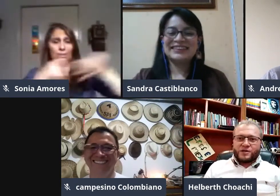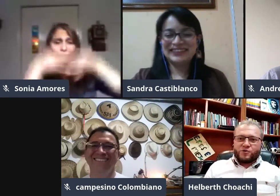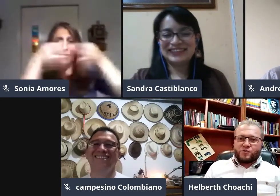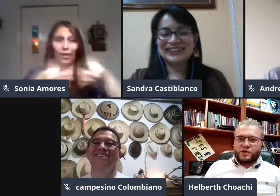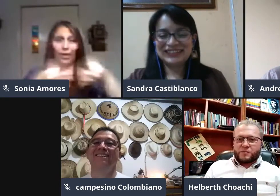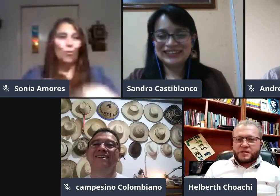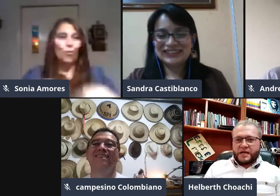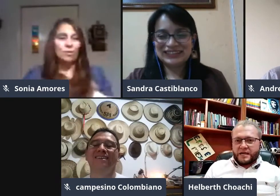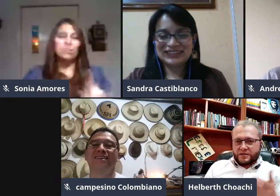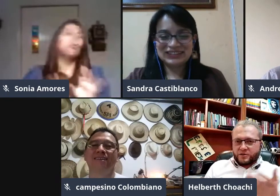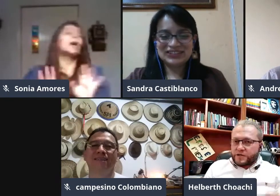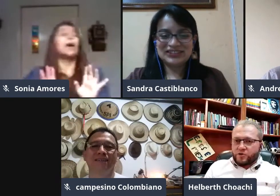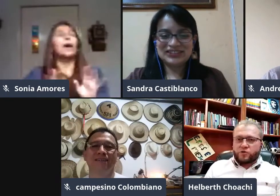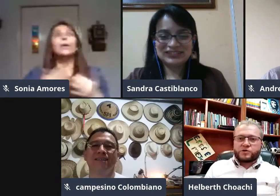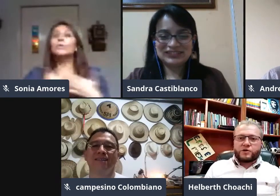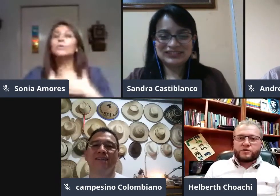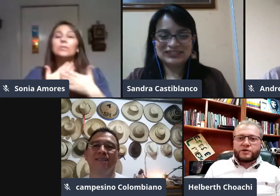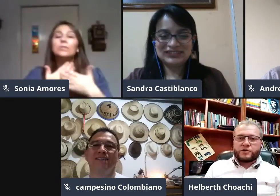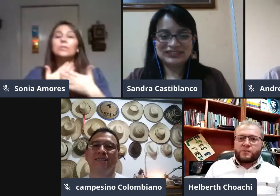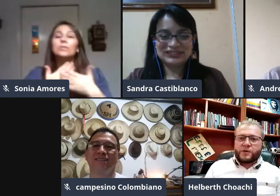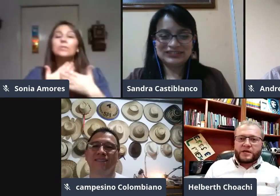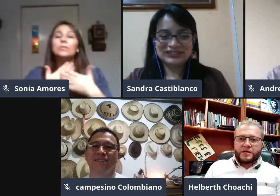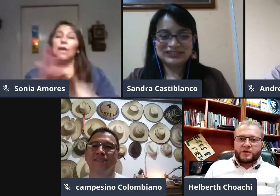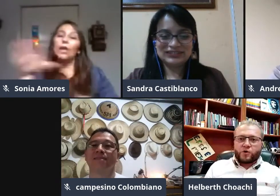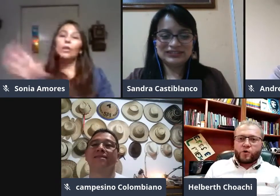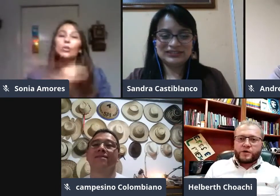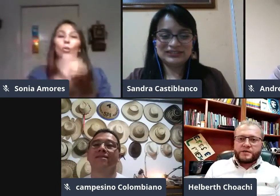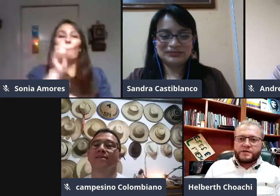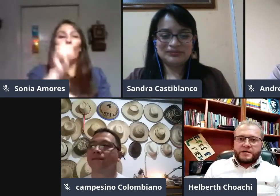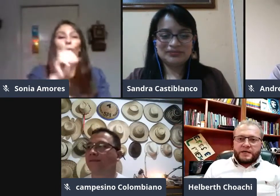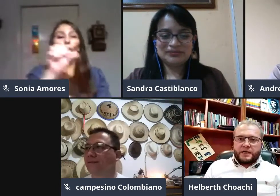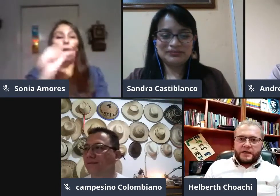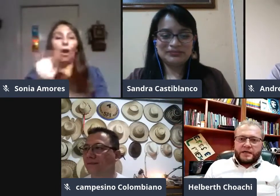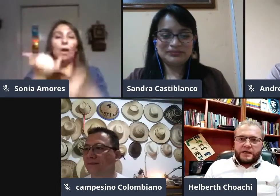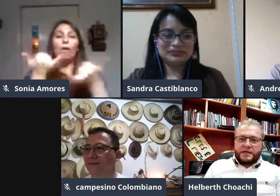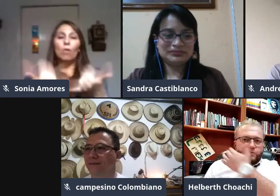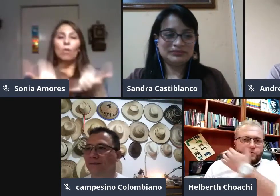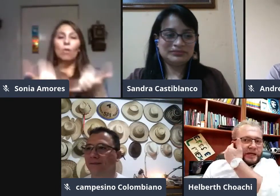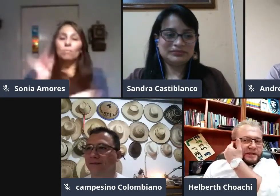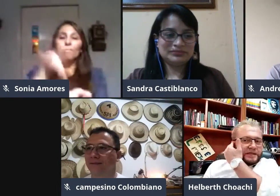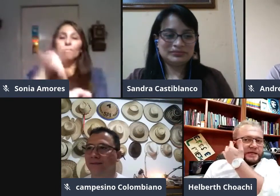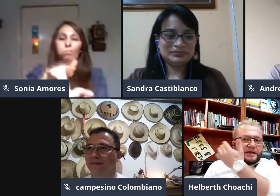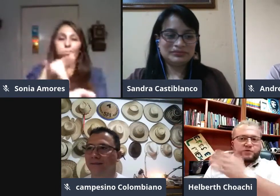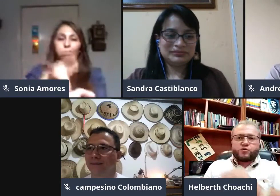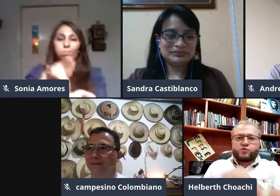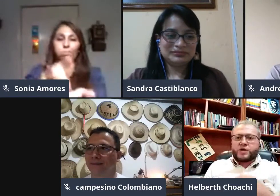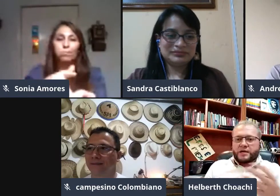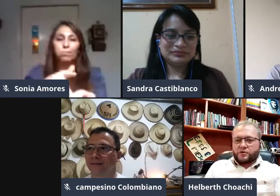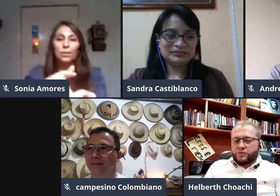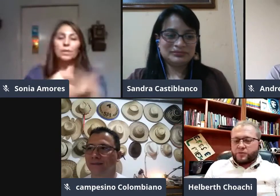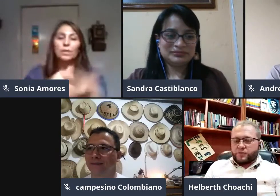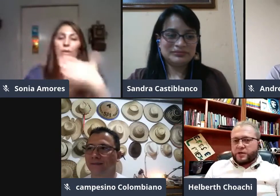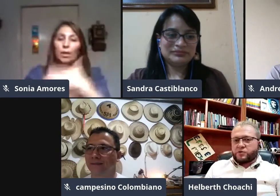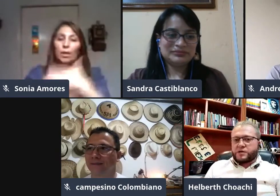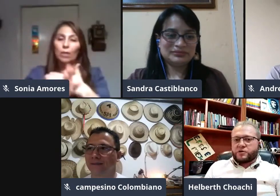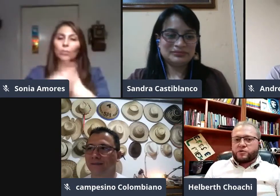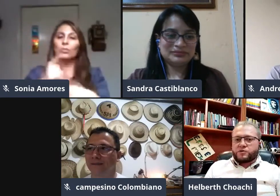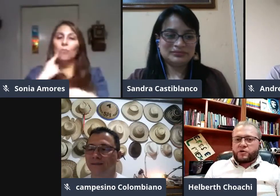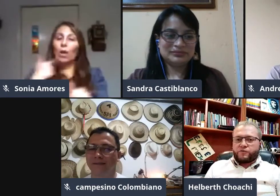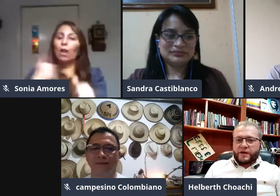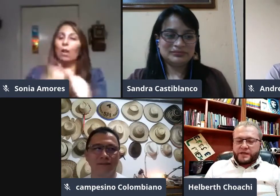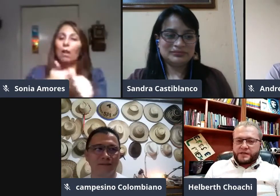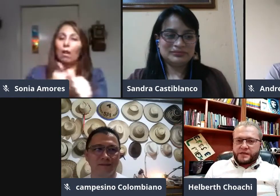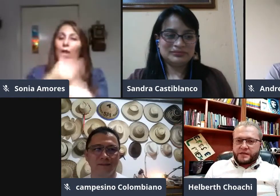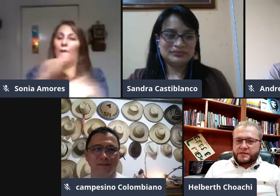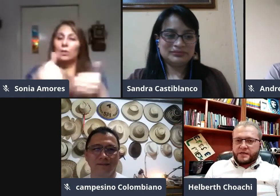Y un saludo muy especial a todas y a todos los que nos están acompañando hoy y nos van a seguir escuchando y viendo en estos